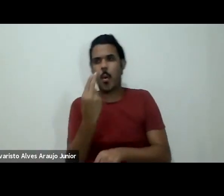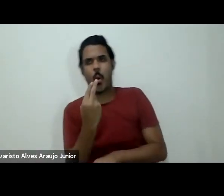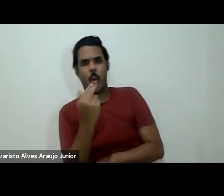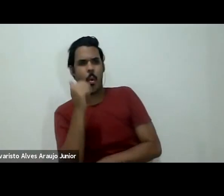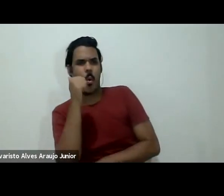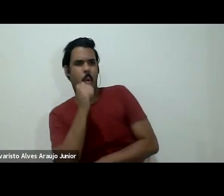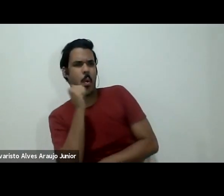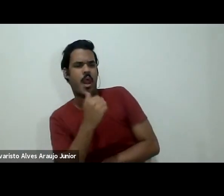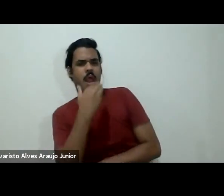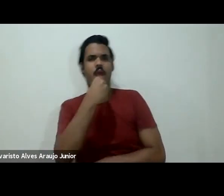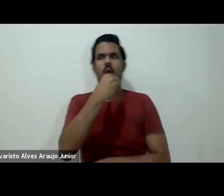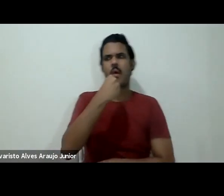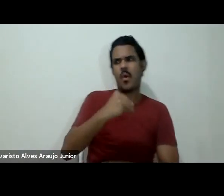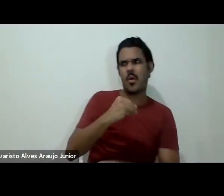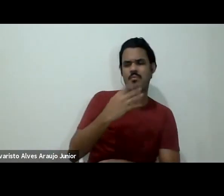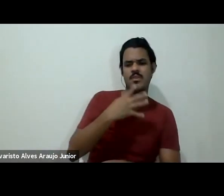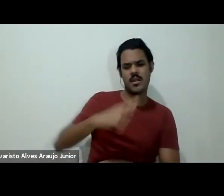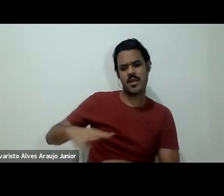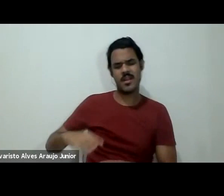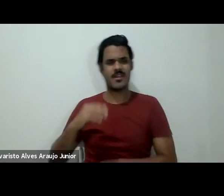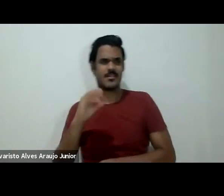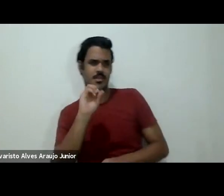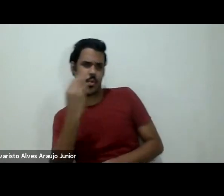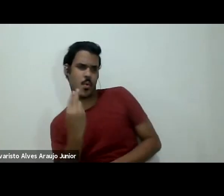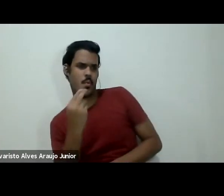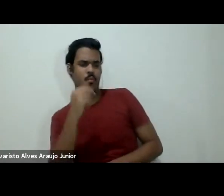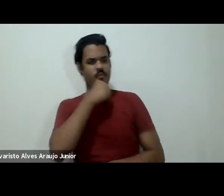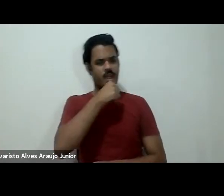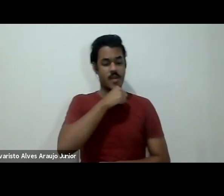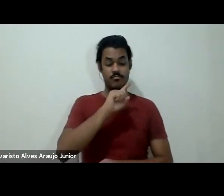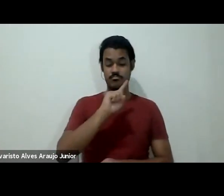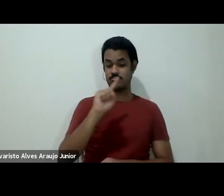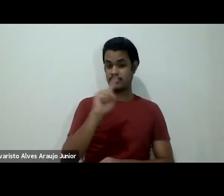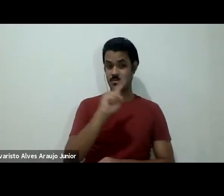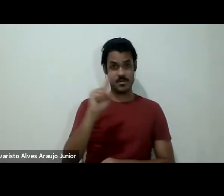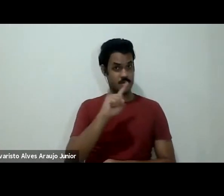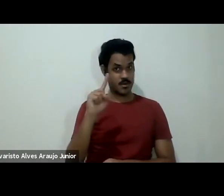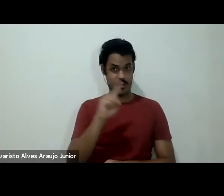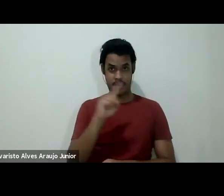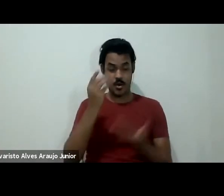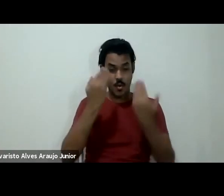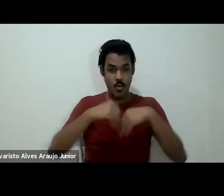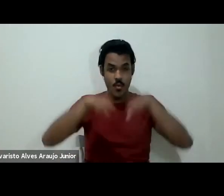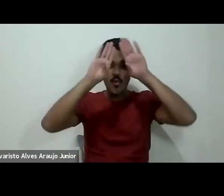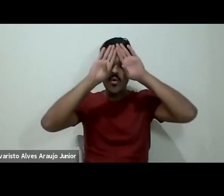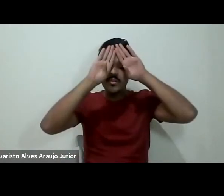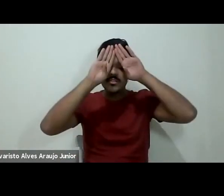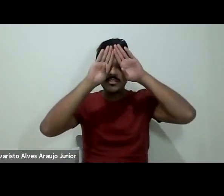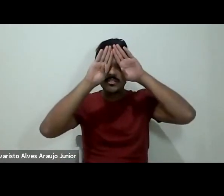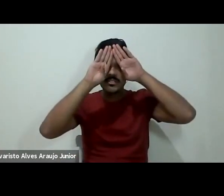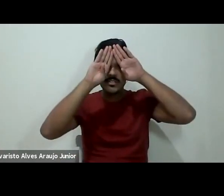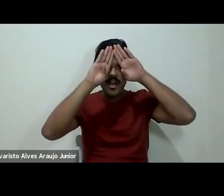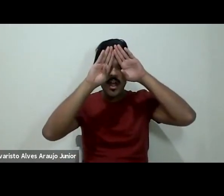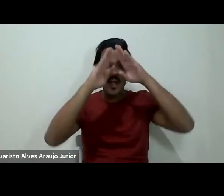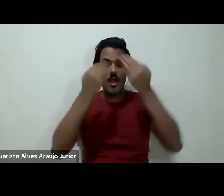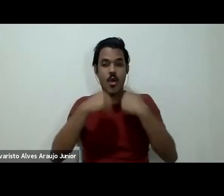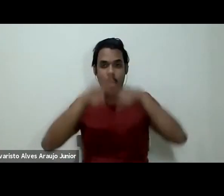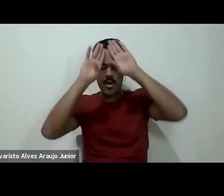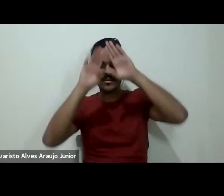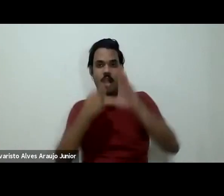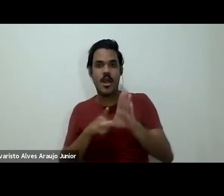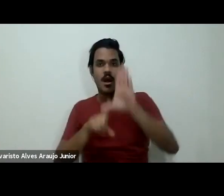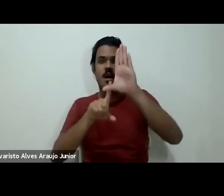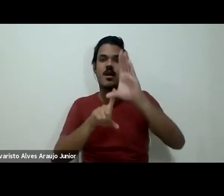mulher, como criança ou como velho. O orixá, os inquices, as entidades, as forças da